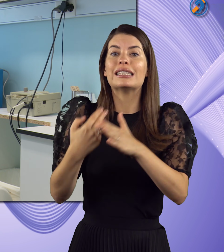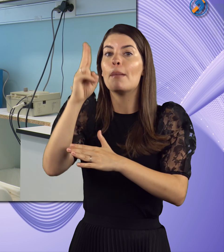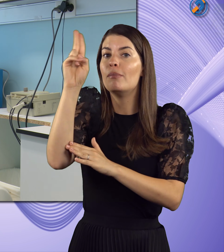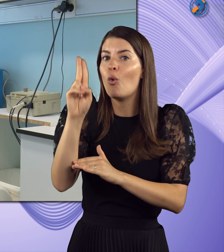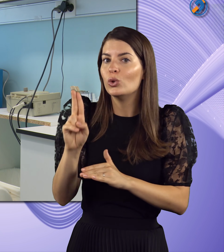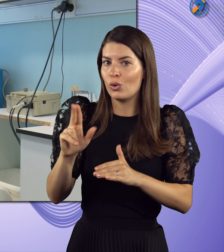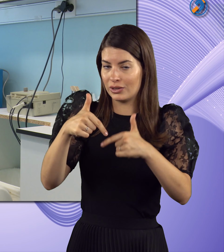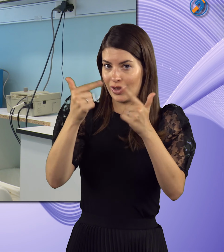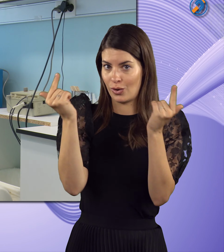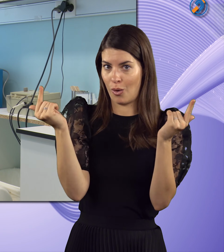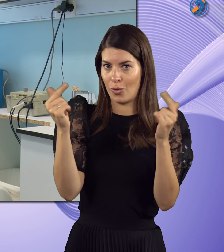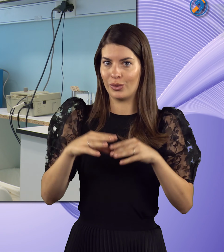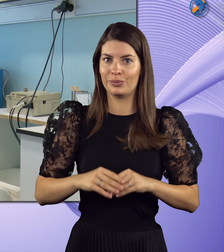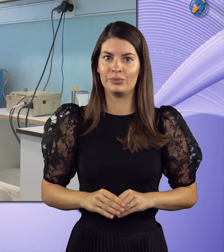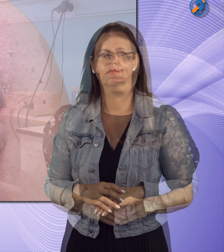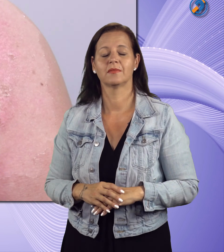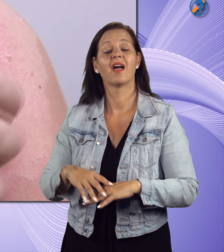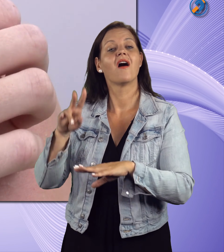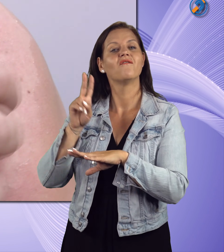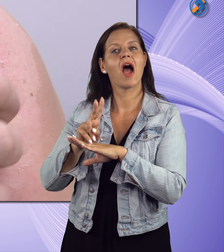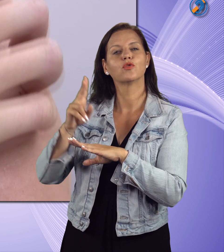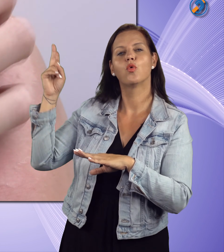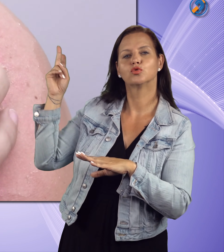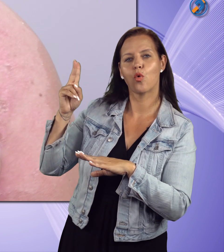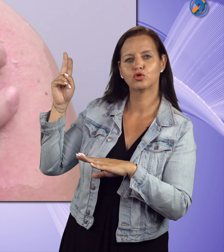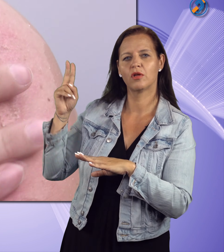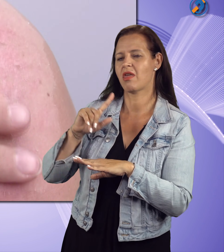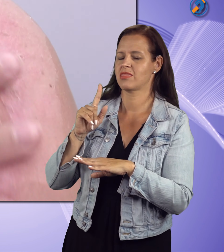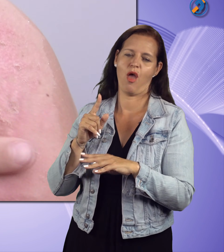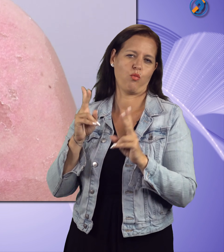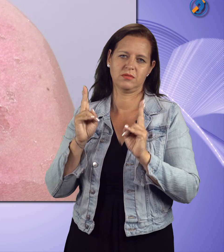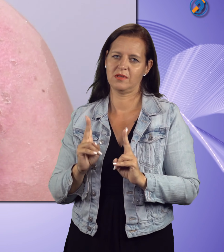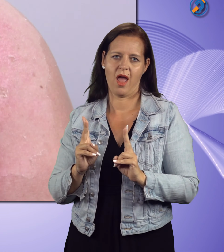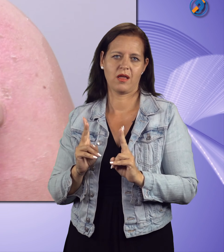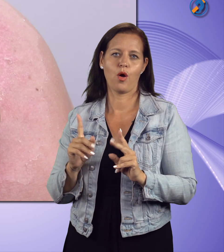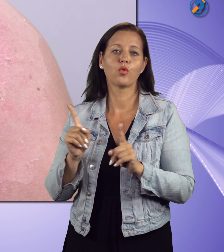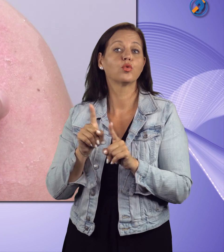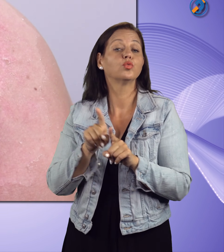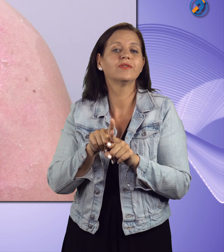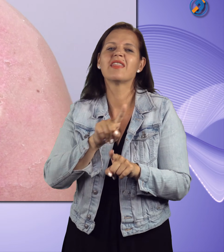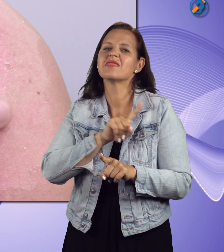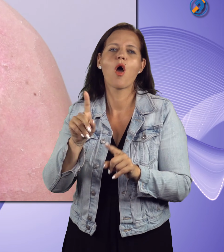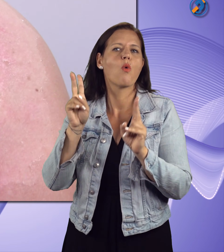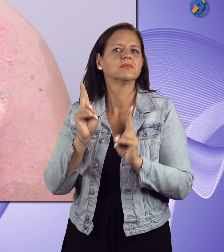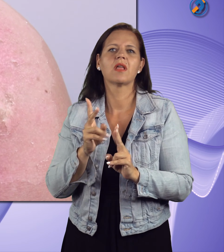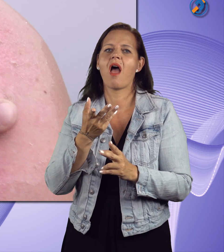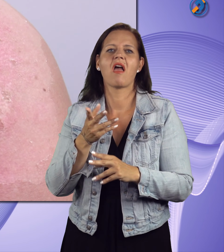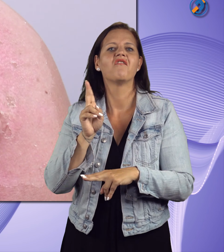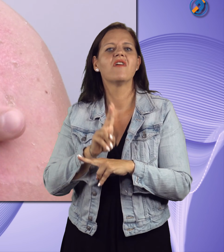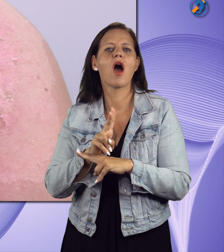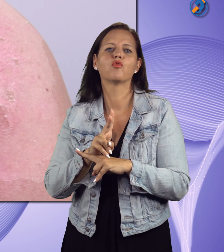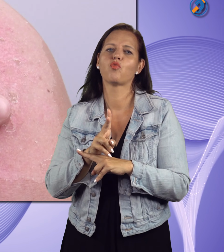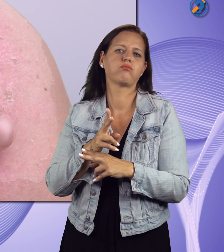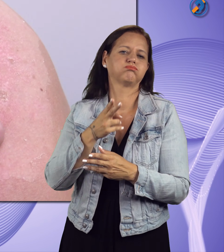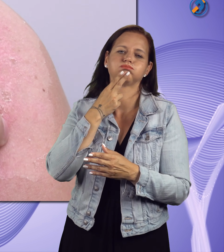pred modro svetlobo. Varno sončenje ne obstaja. Tako kot ne obstaja